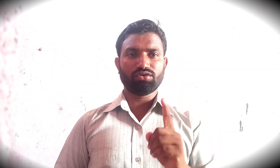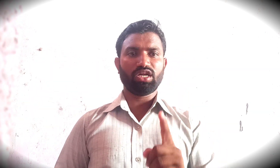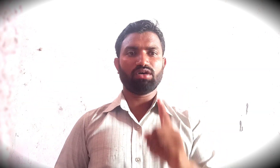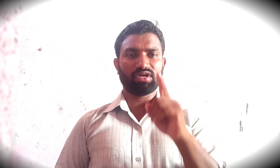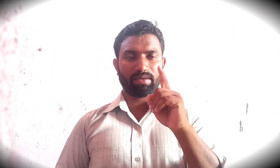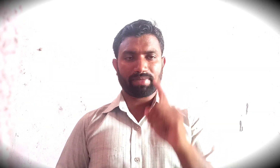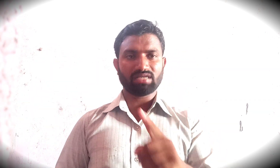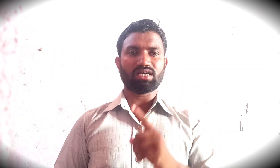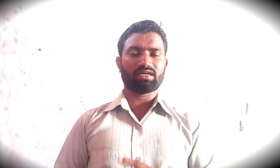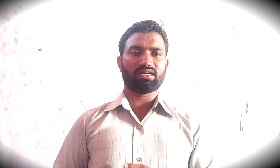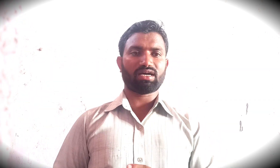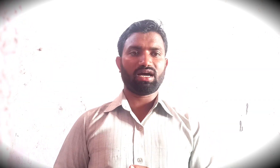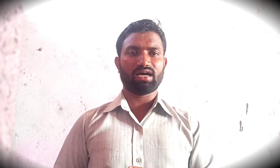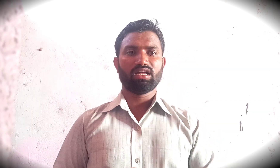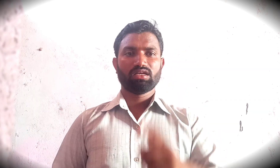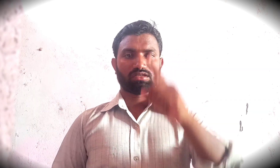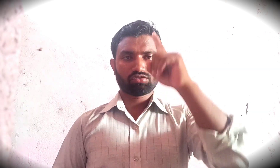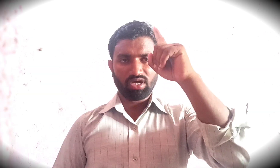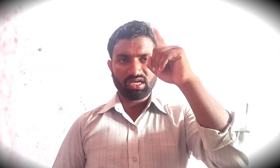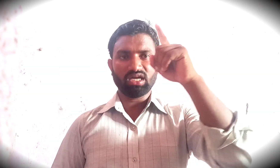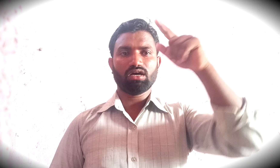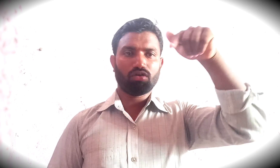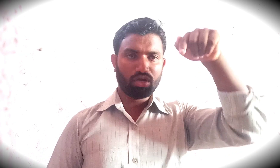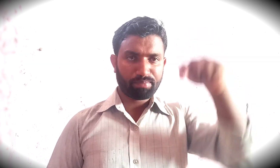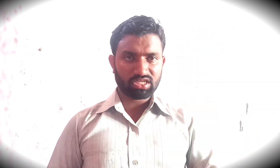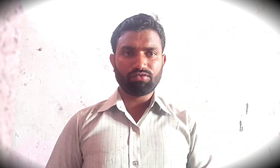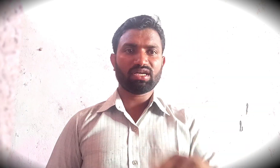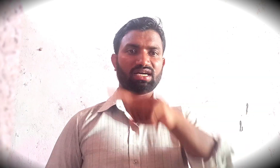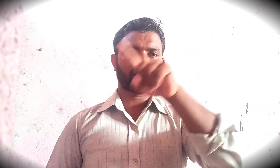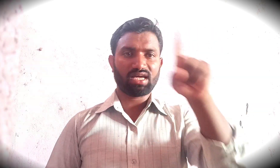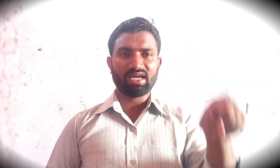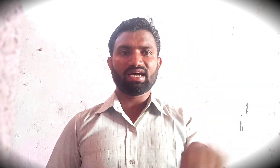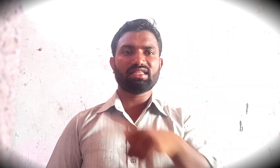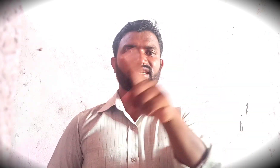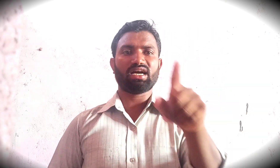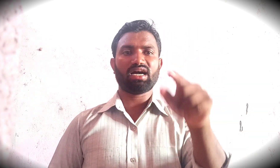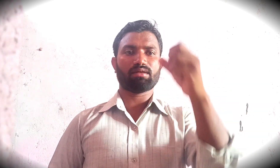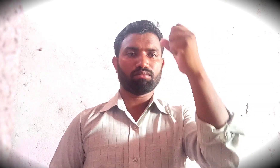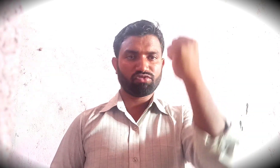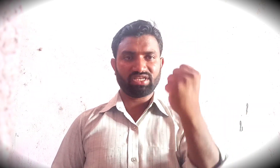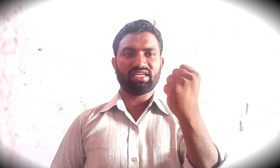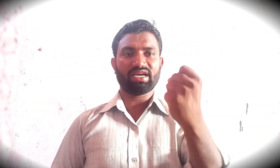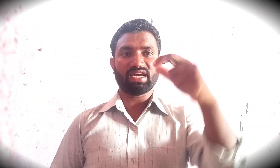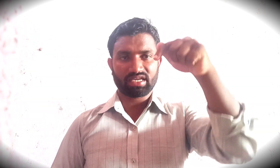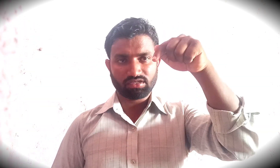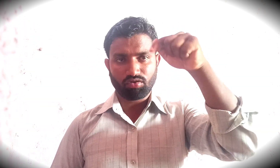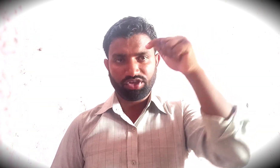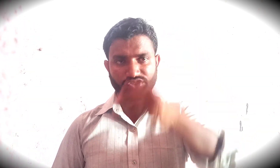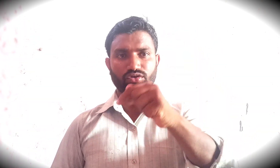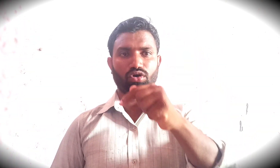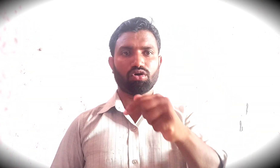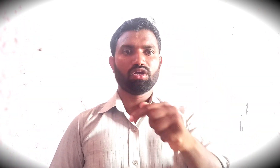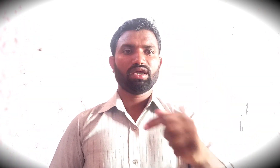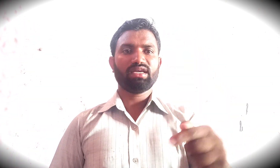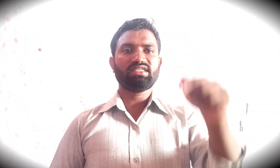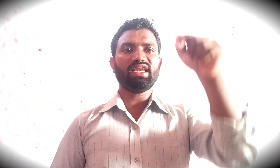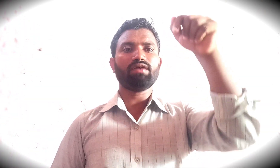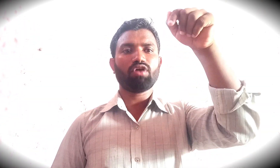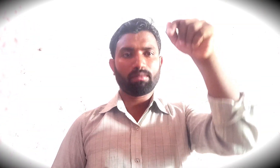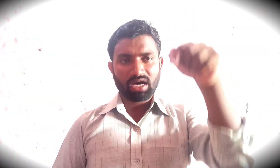ने उनके पास आकर कहा, स्वर्ग और पृथ्वी का सारा अधिकार मुझे दिया गया। किसको? यीशु को। इसीलिए वो हमारे